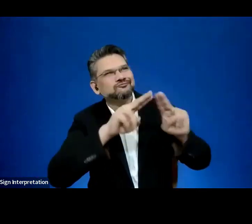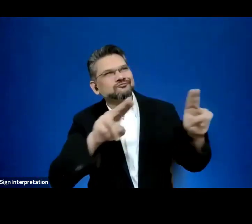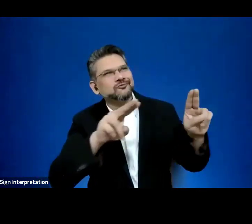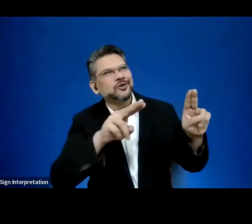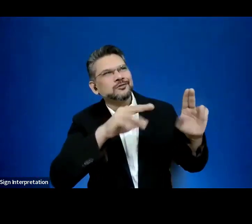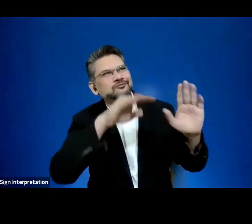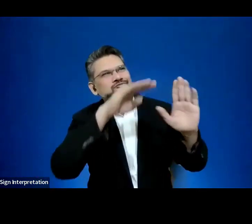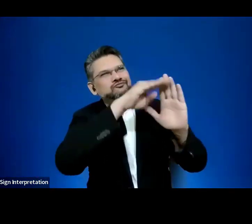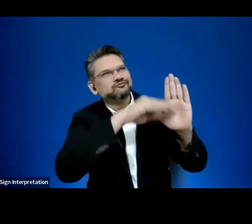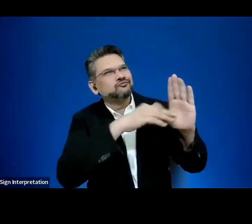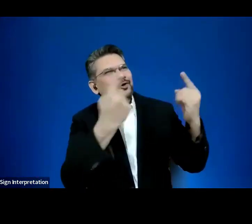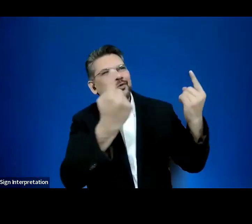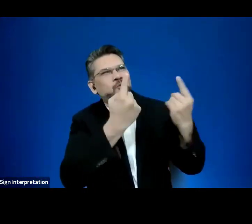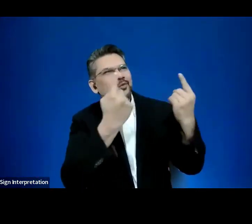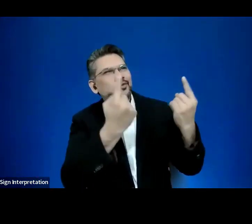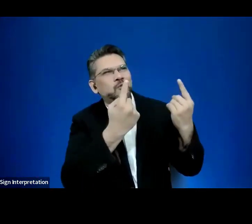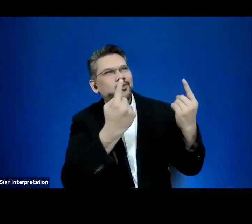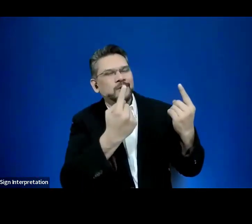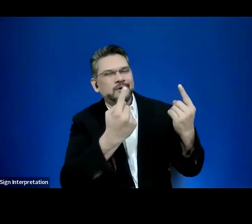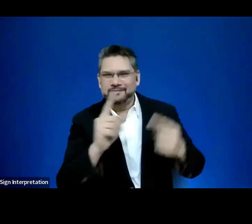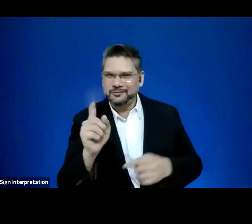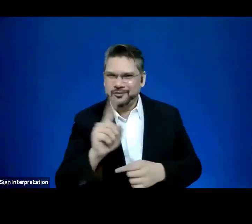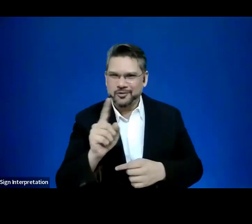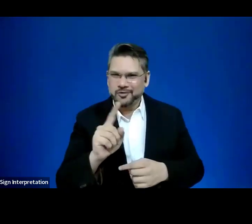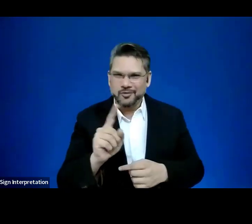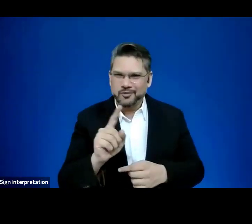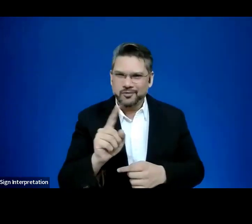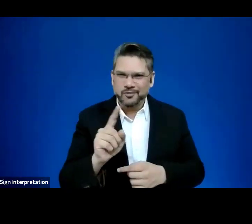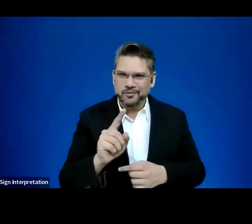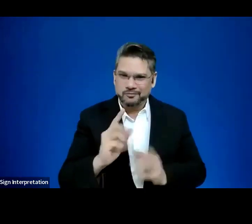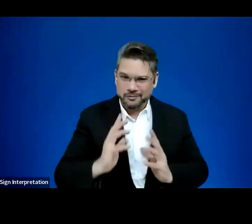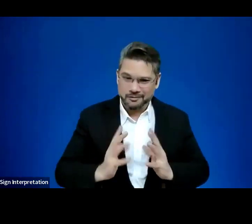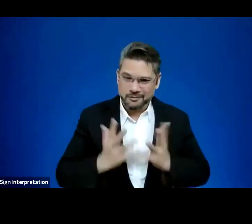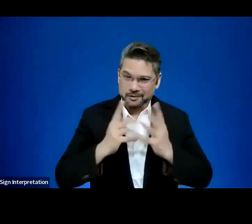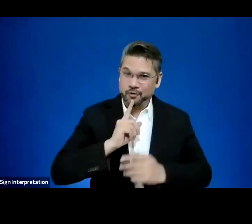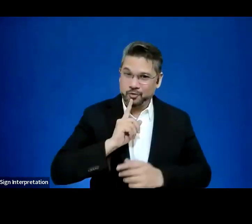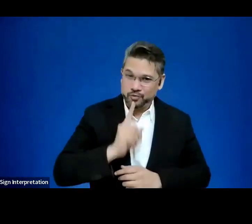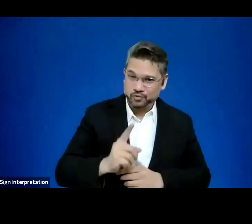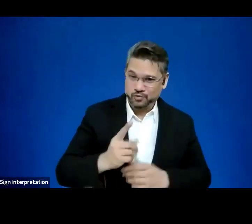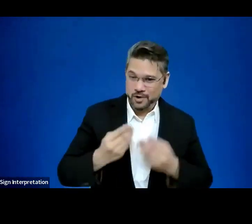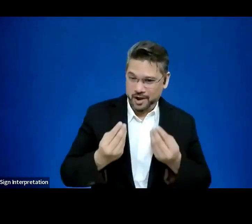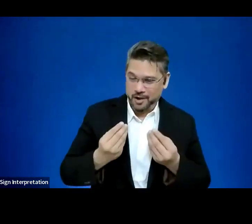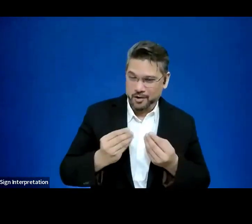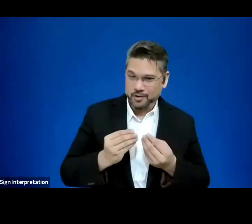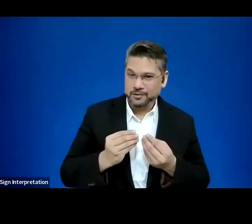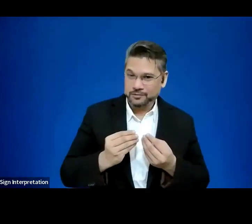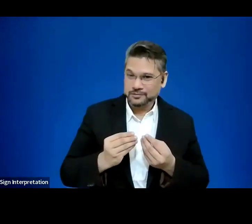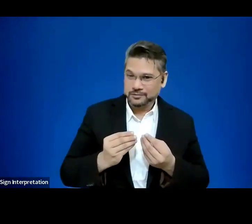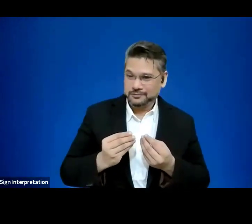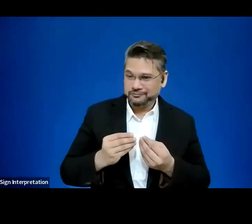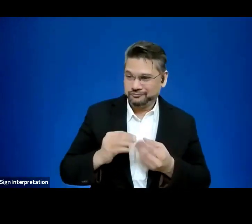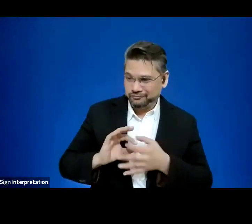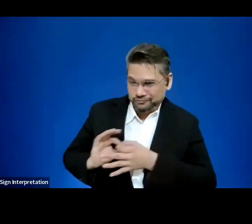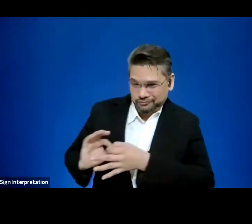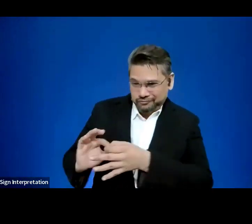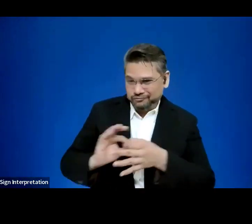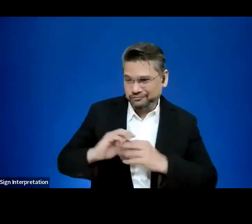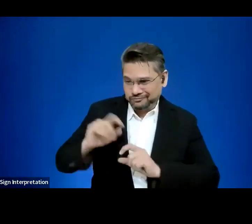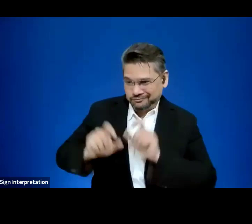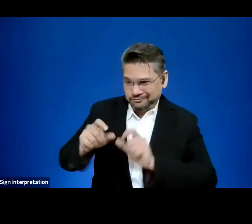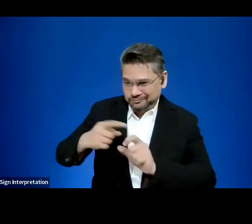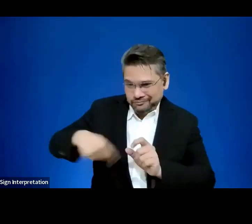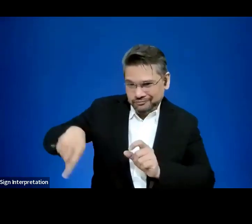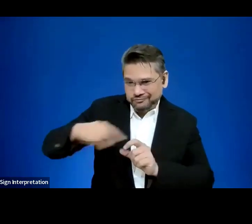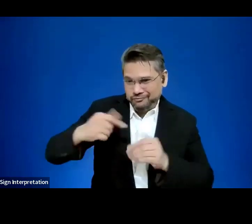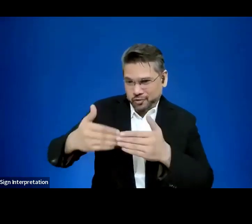他不止呢是给我们这个 精神，他也给我们看说我们如